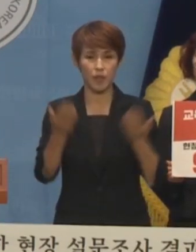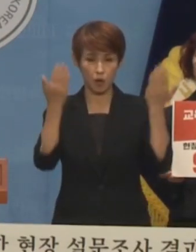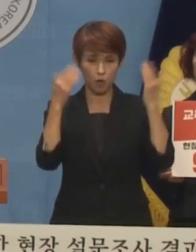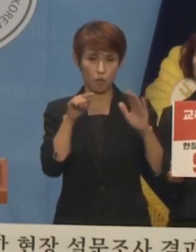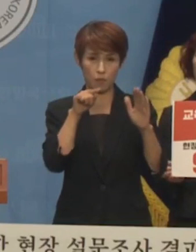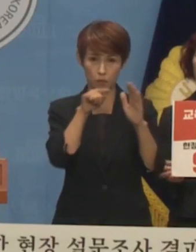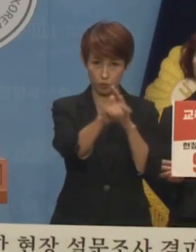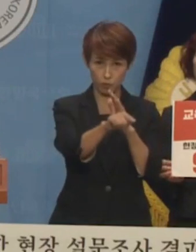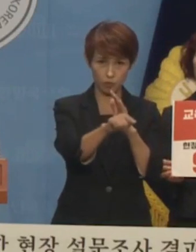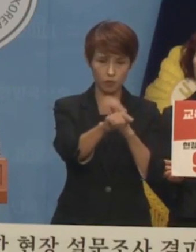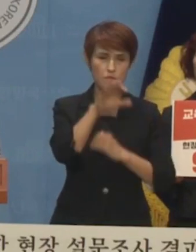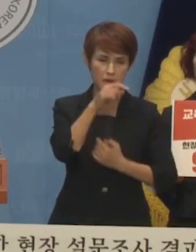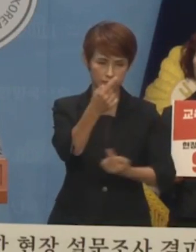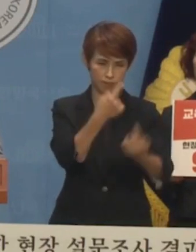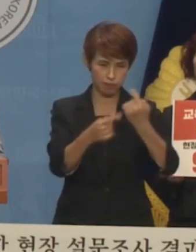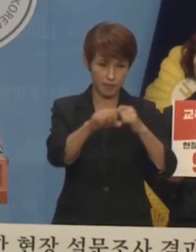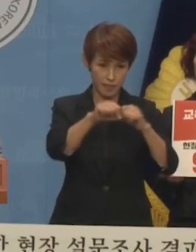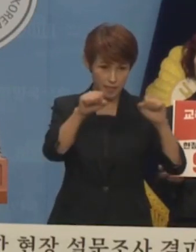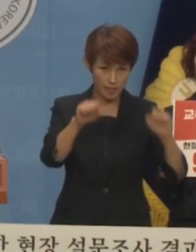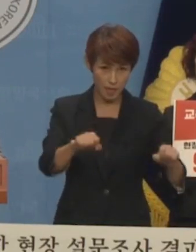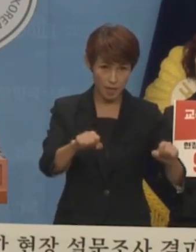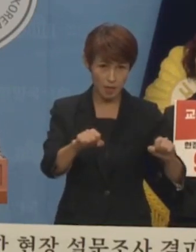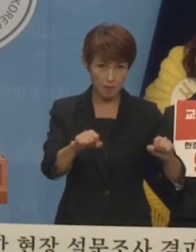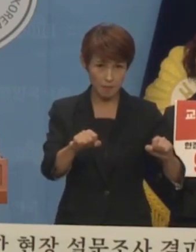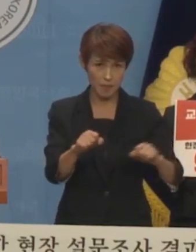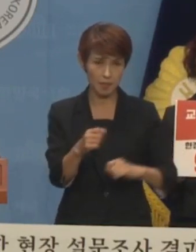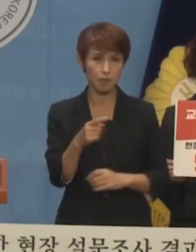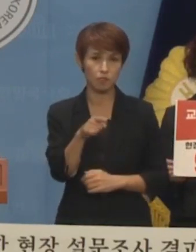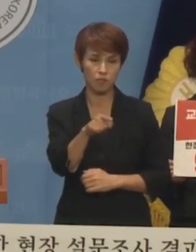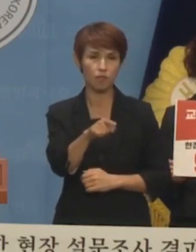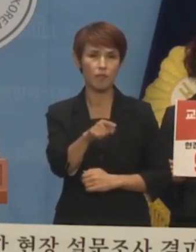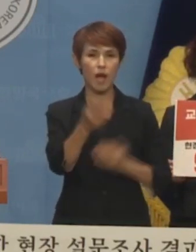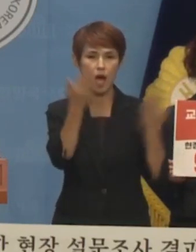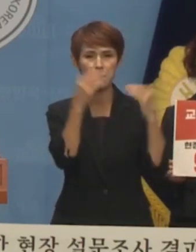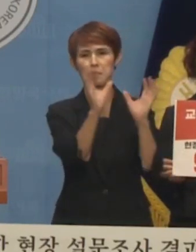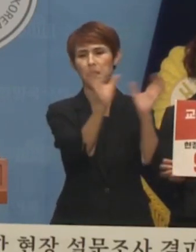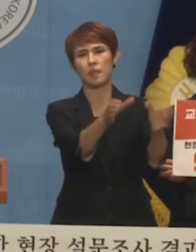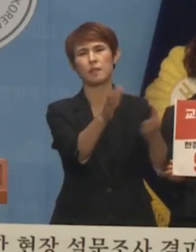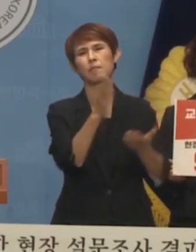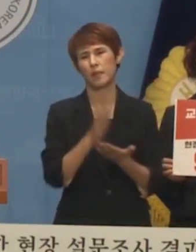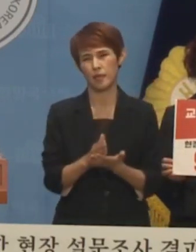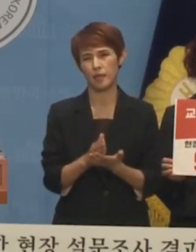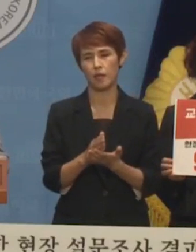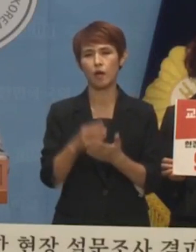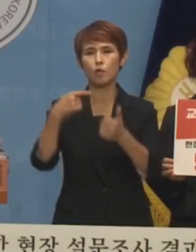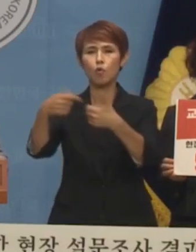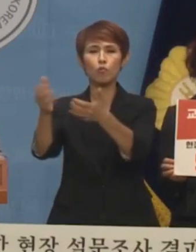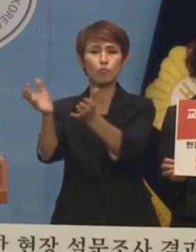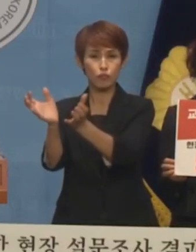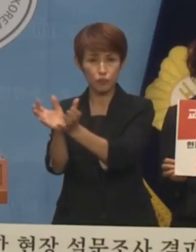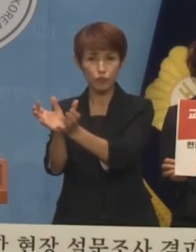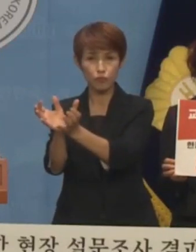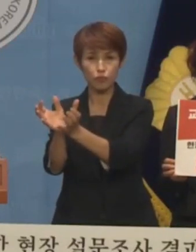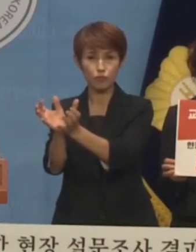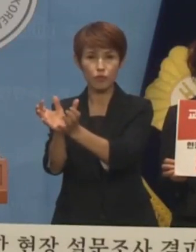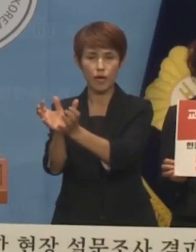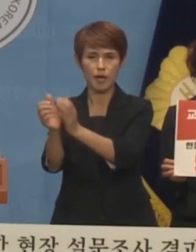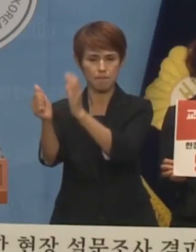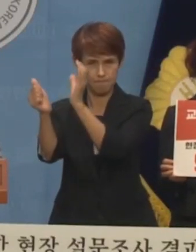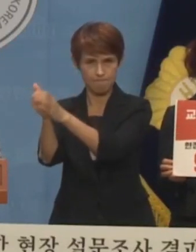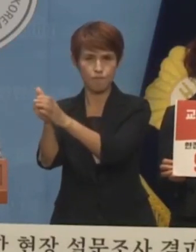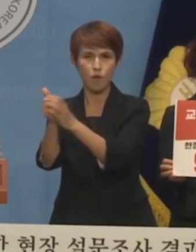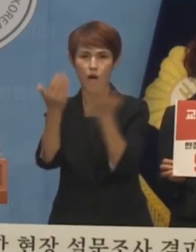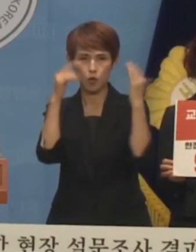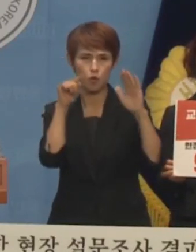방문과 민원 처리 시스템 정비를 일선 학교에 미루지 말고 교육부 차원의 일관성 있는 학교